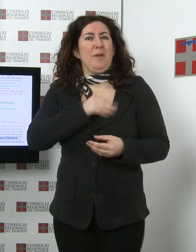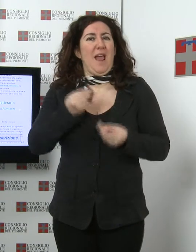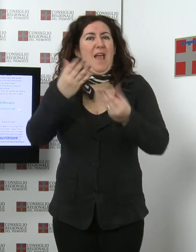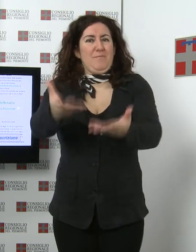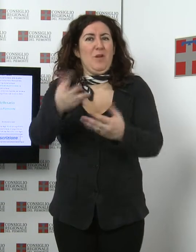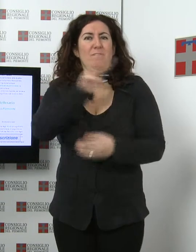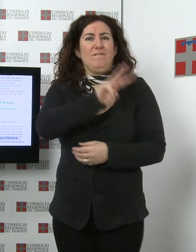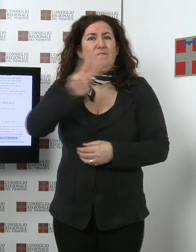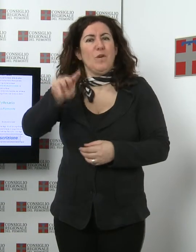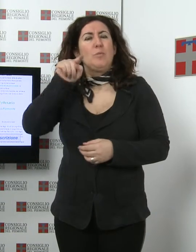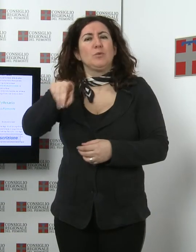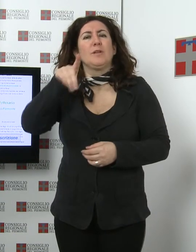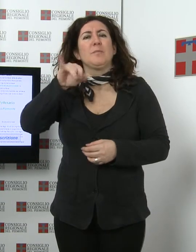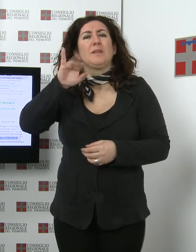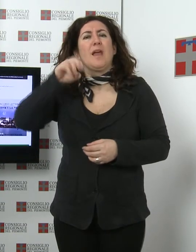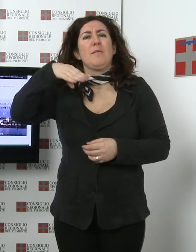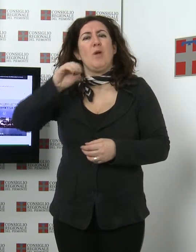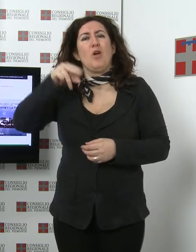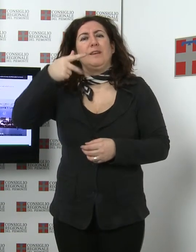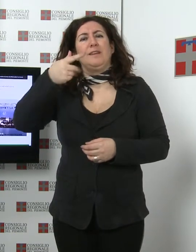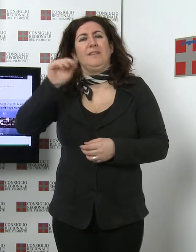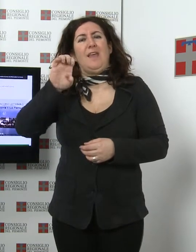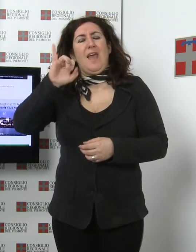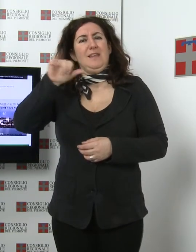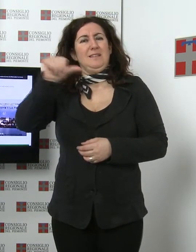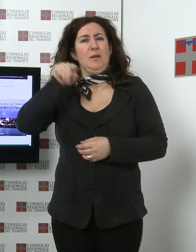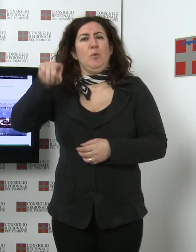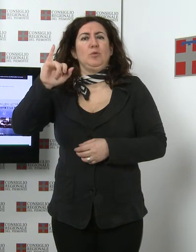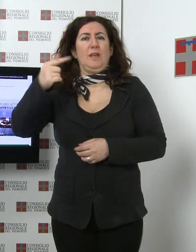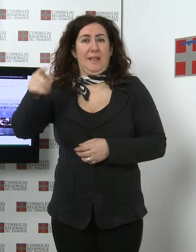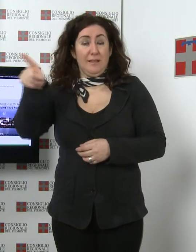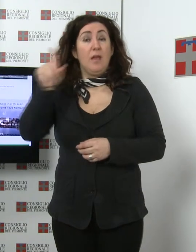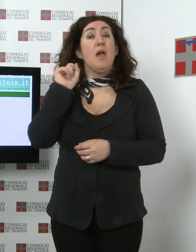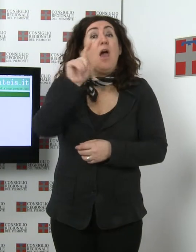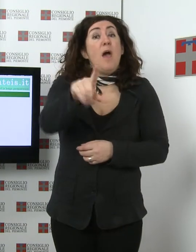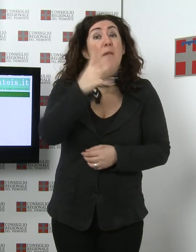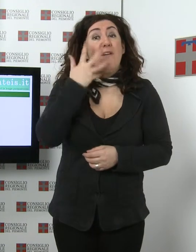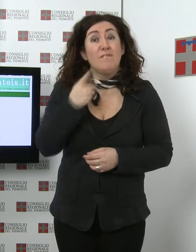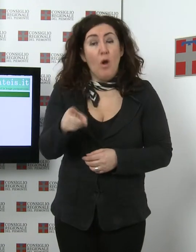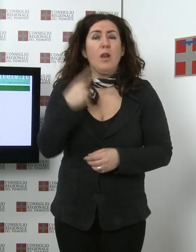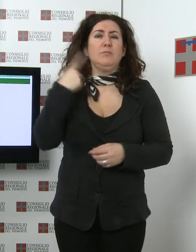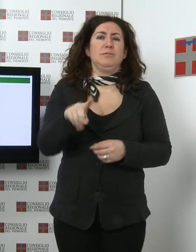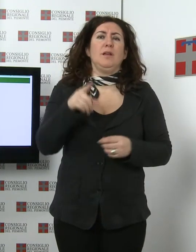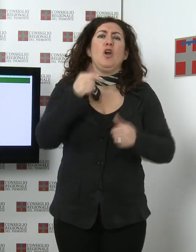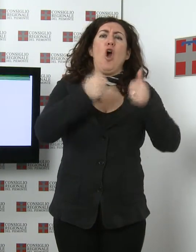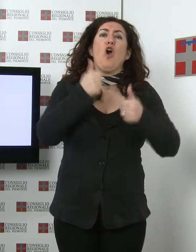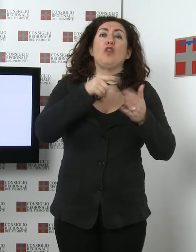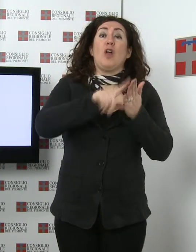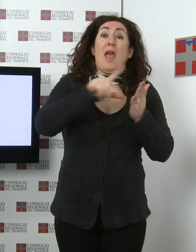www.piemontese.it. Il materiale è da inviare alla mail concorsoletterario@savei.it entro il 31 maggio.